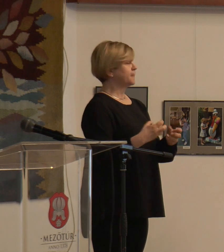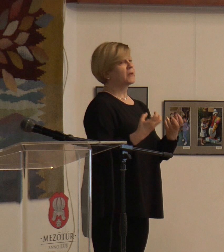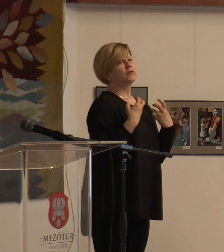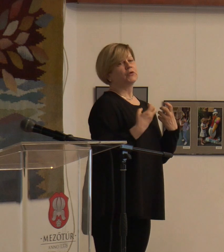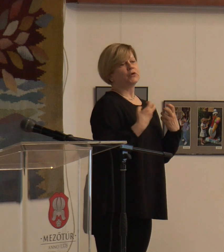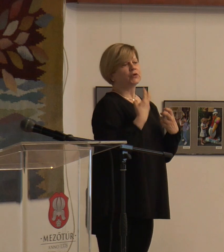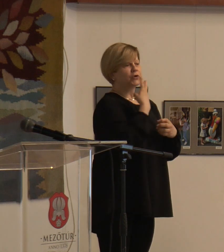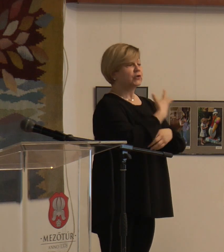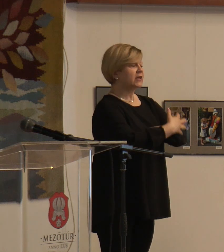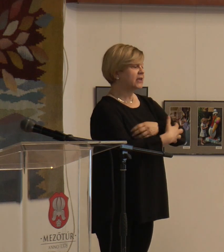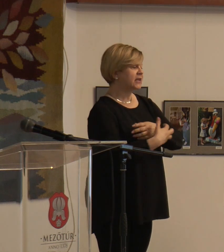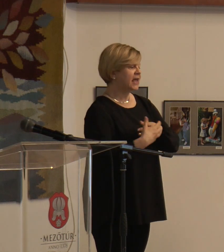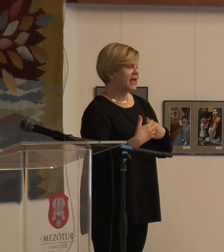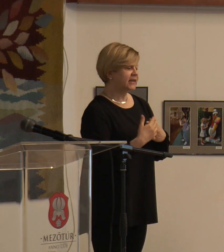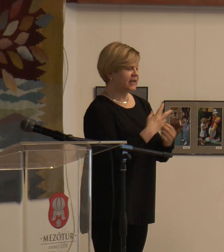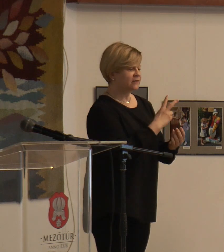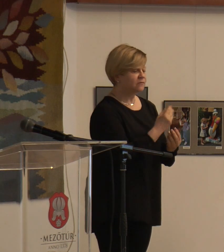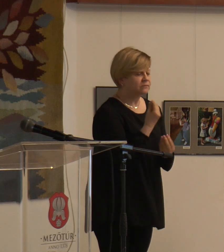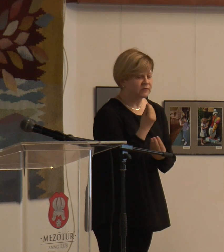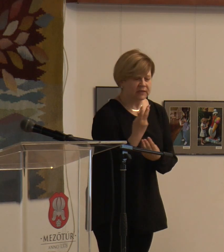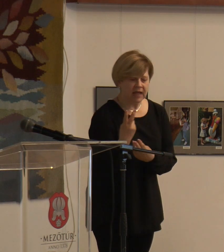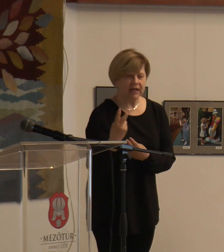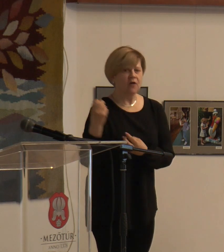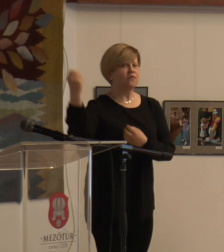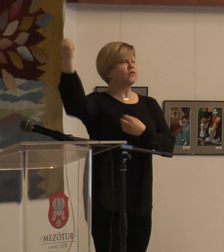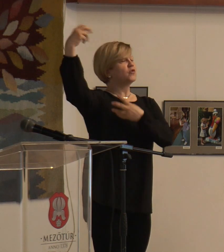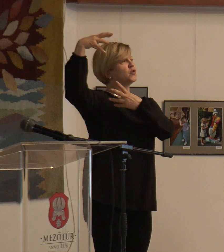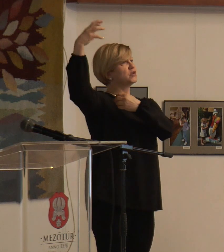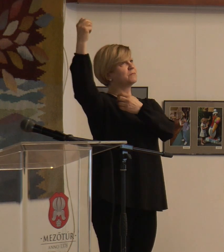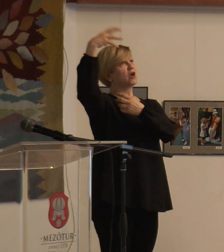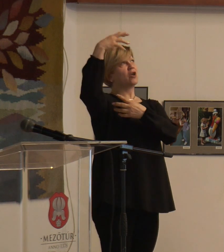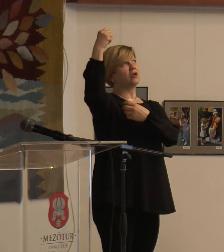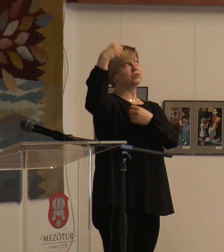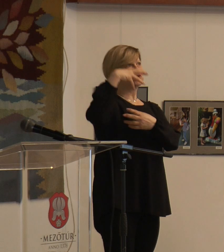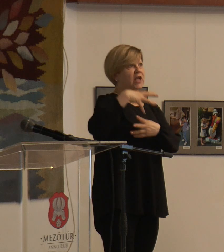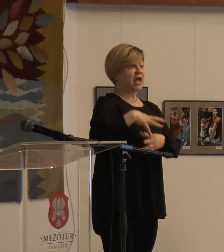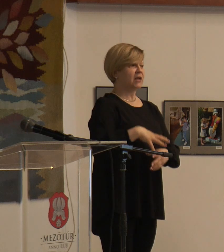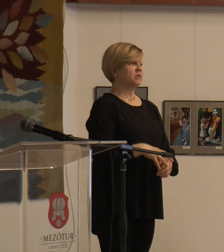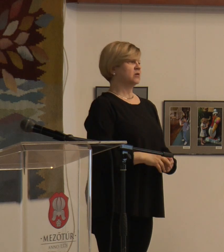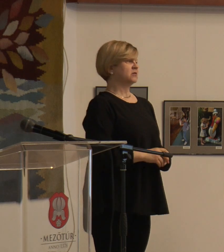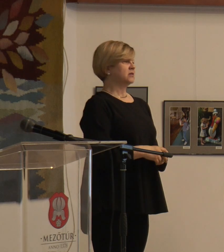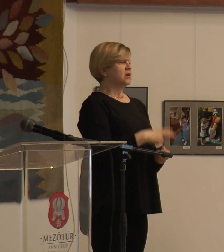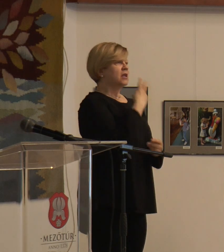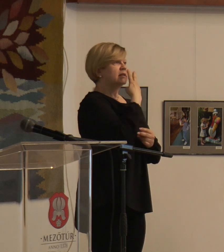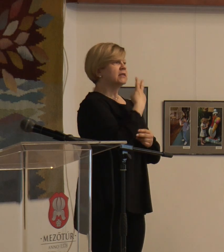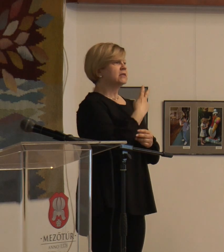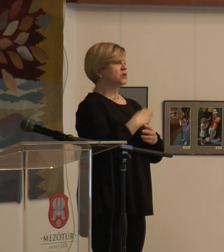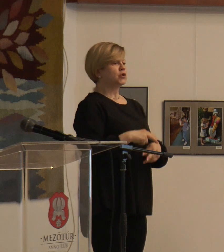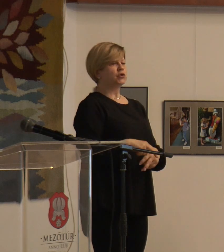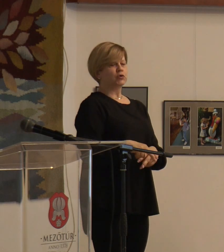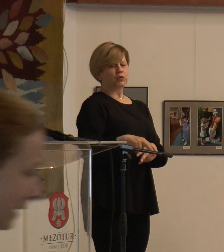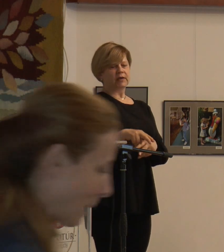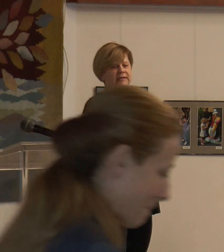Gyönyörd egy kerted világával, fürdőzz meg a napsugárban. Nézd, hogy növekszik